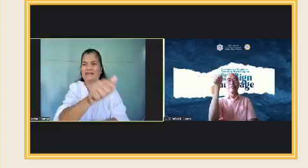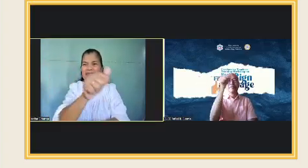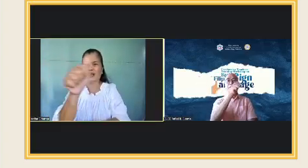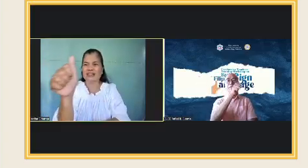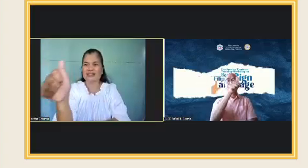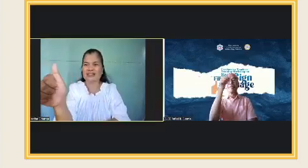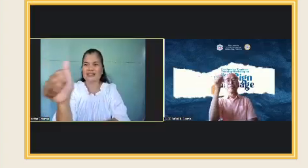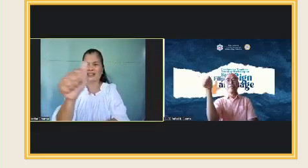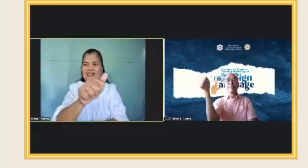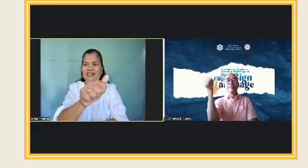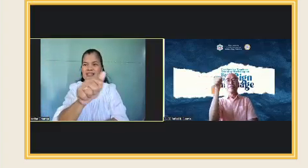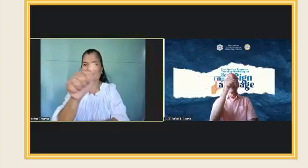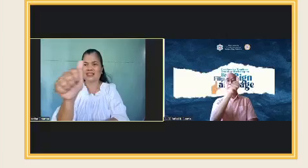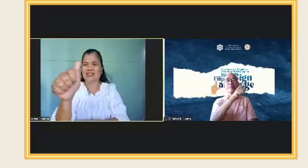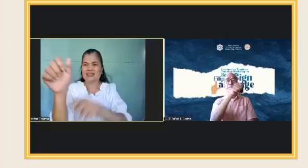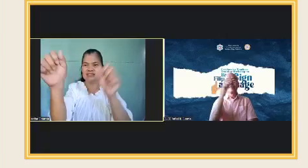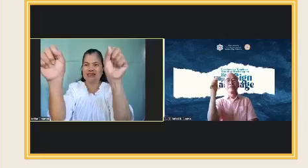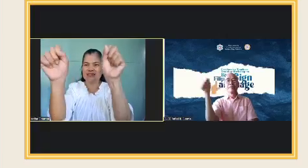Advent